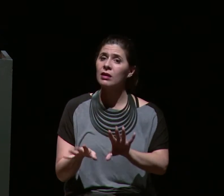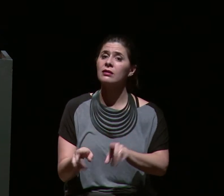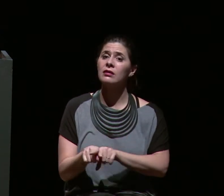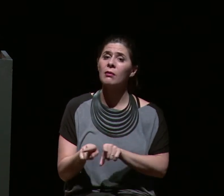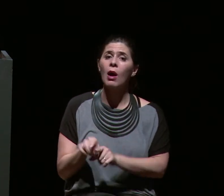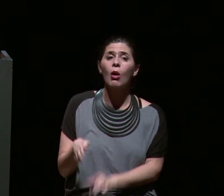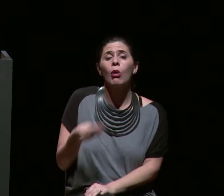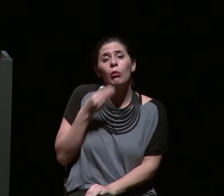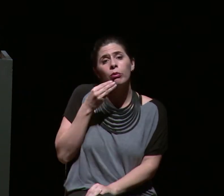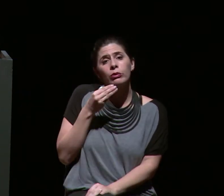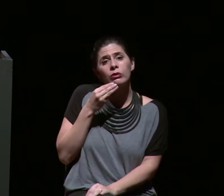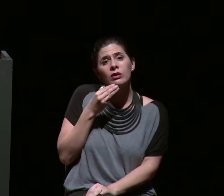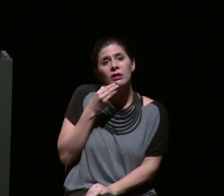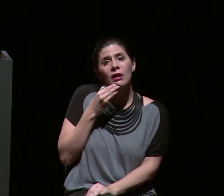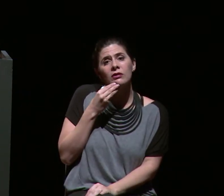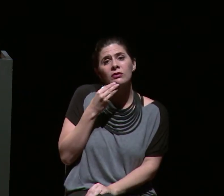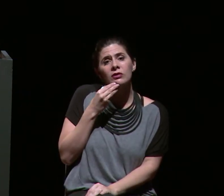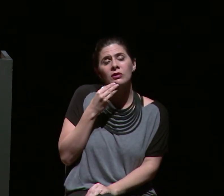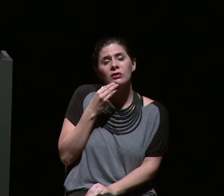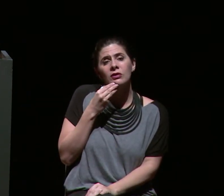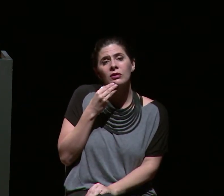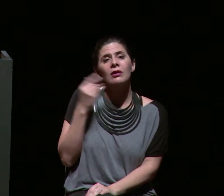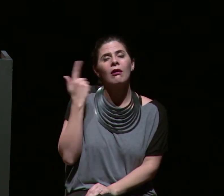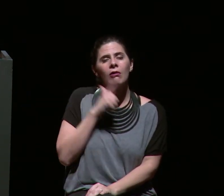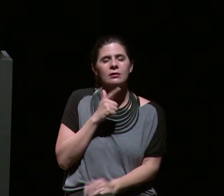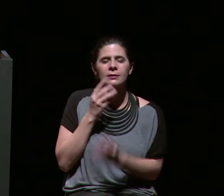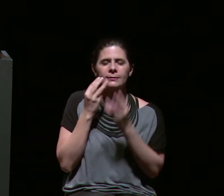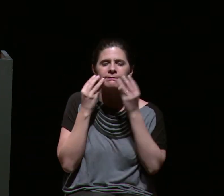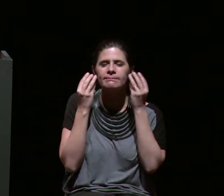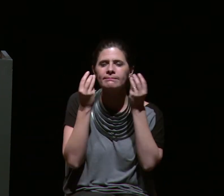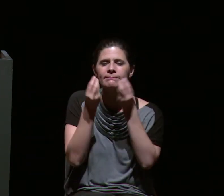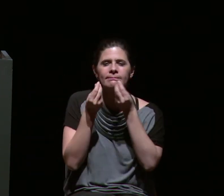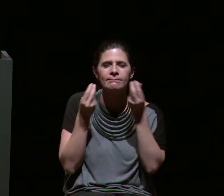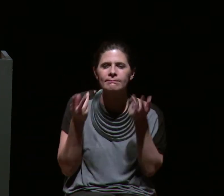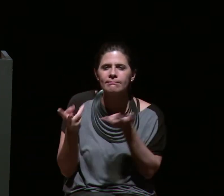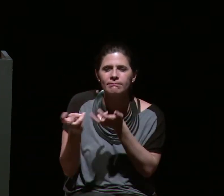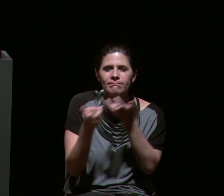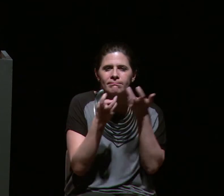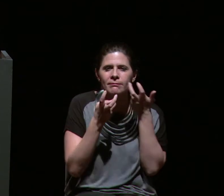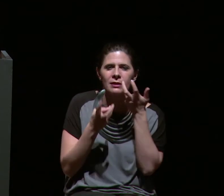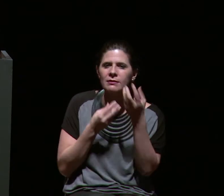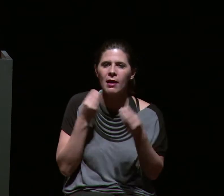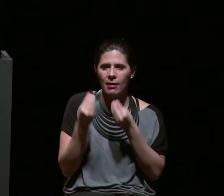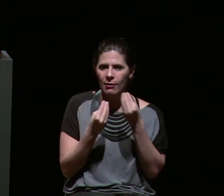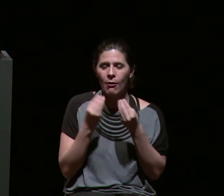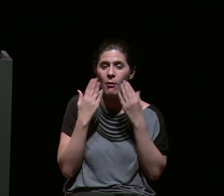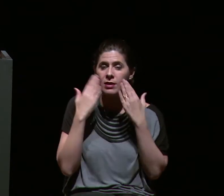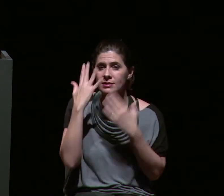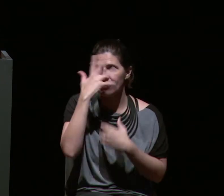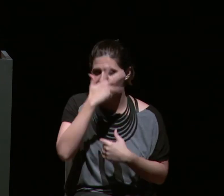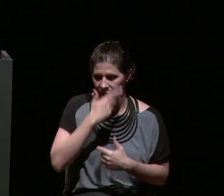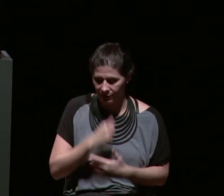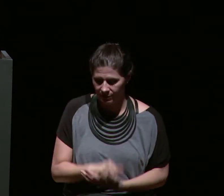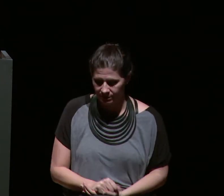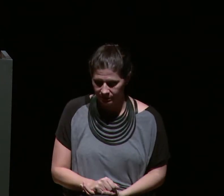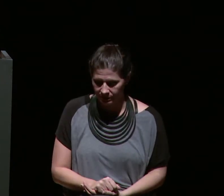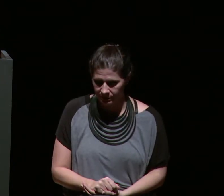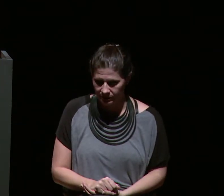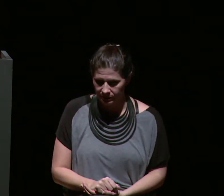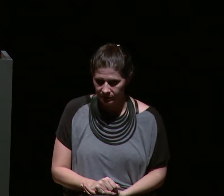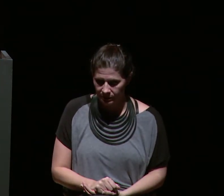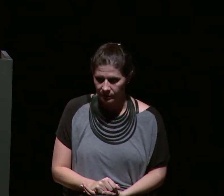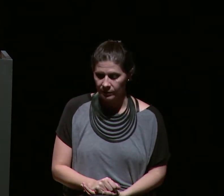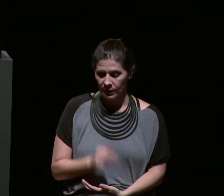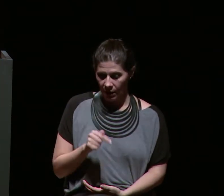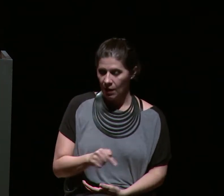estética e o lirismo de Renato em meio ao seu gesto de resistência. Ao tensionar as fórmulas do que por ora nos acostumamos a chamar de